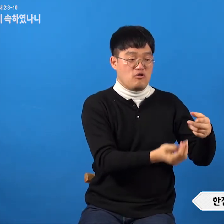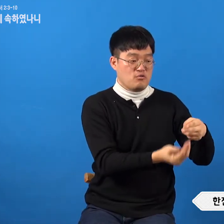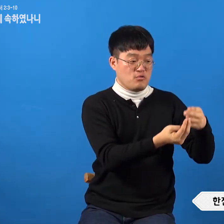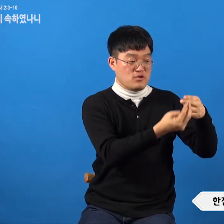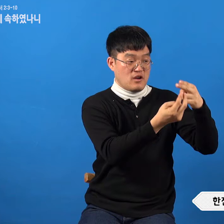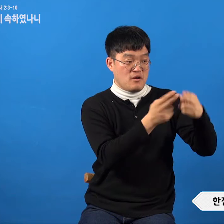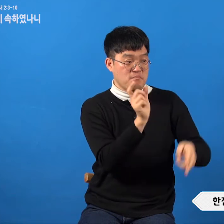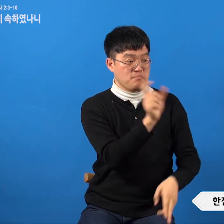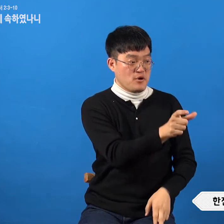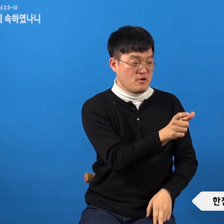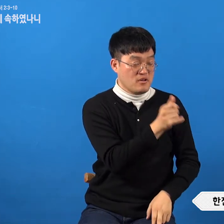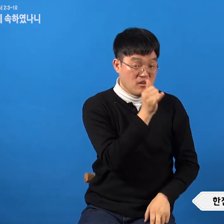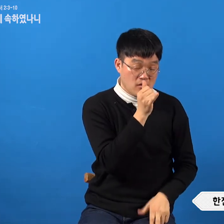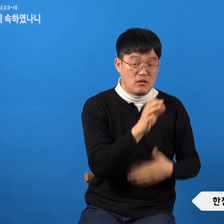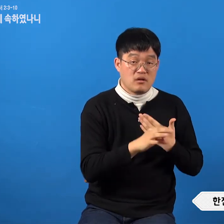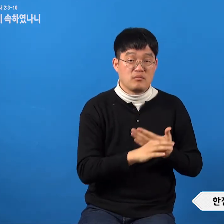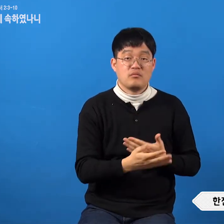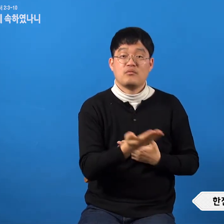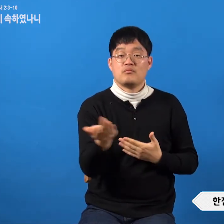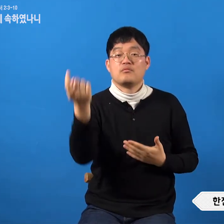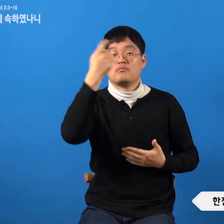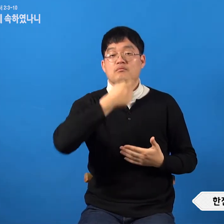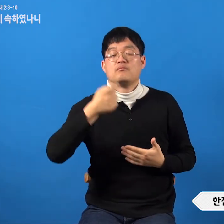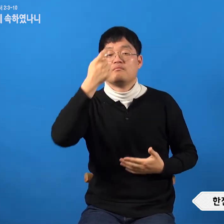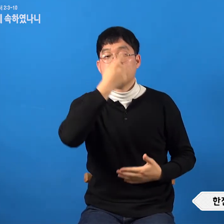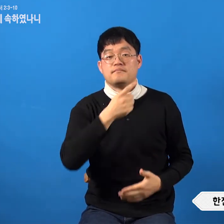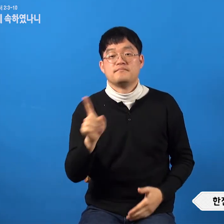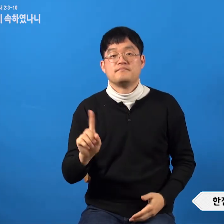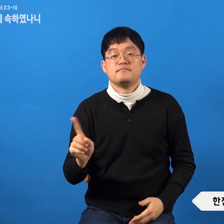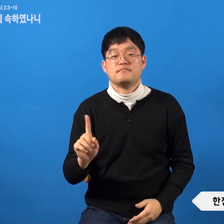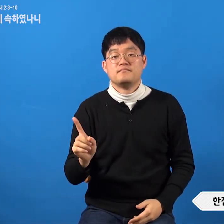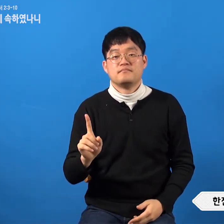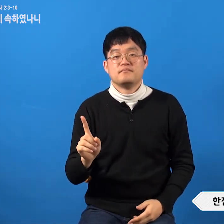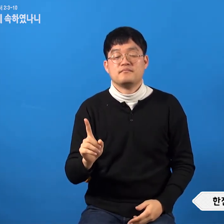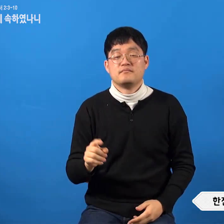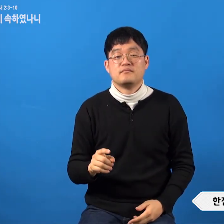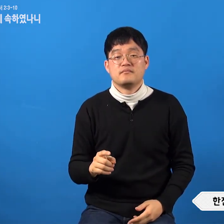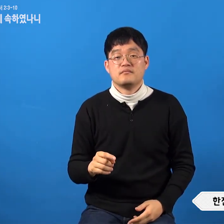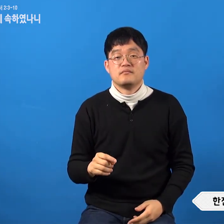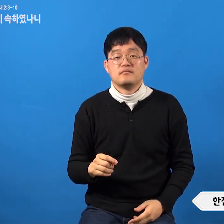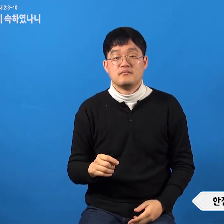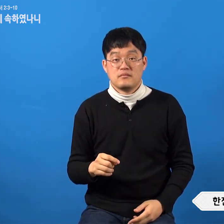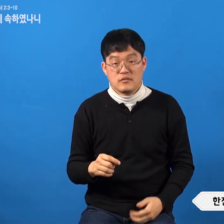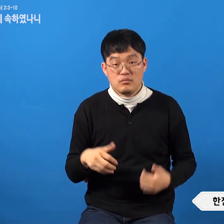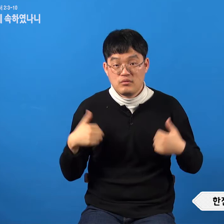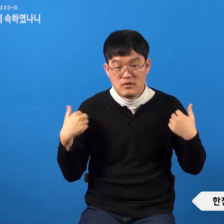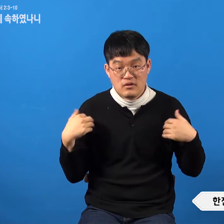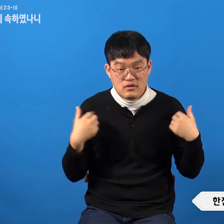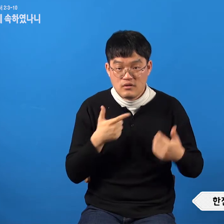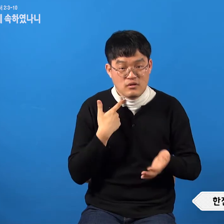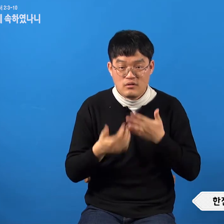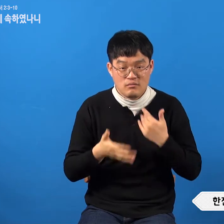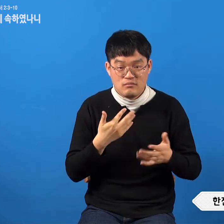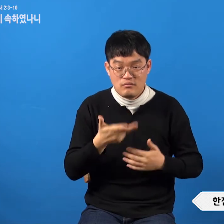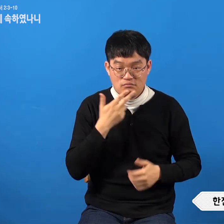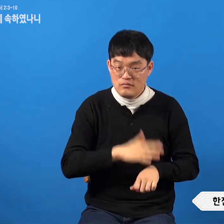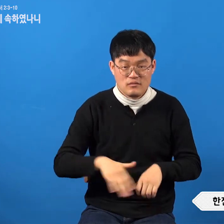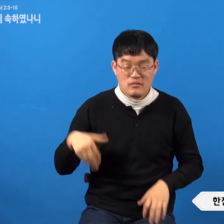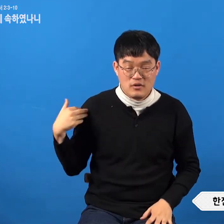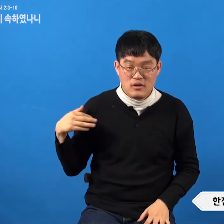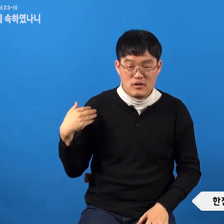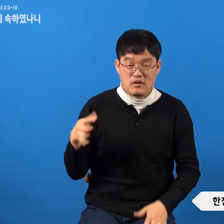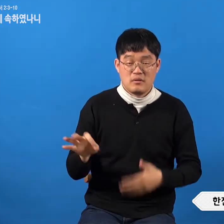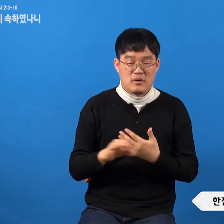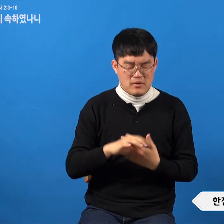통장에 있다면 어떤 얼굴로 살까요? 있어 본 일이 없어서 잘 모르겠습니까?